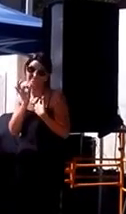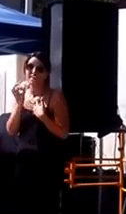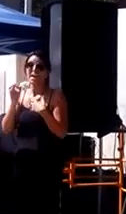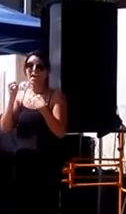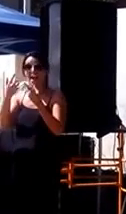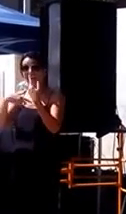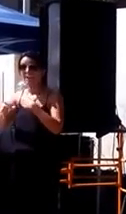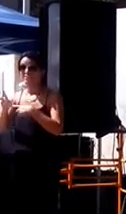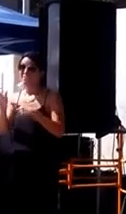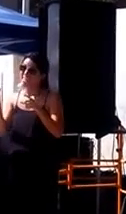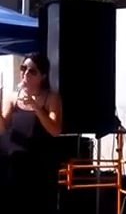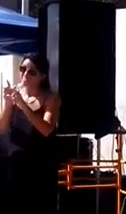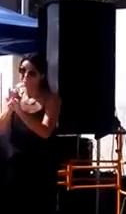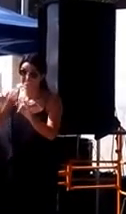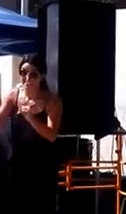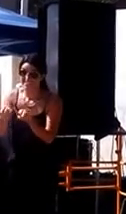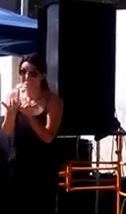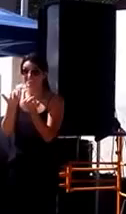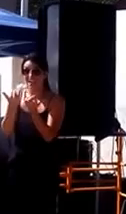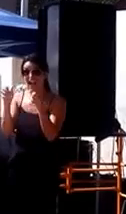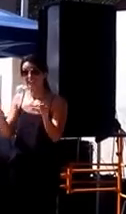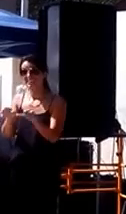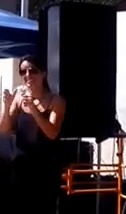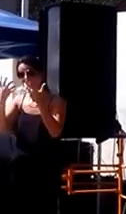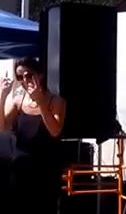Estamos cerrando una actividad y también queremos